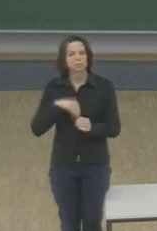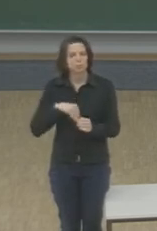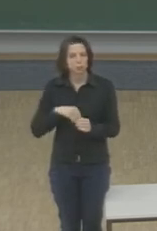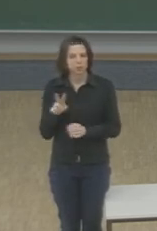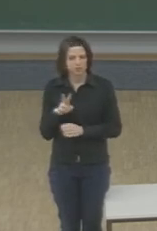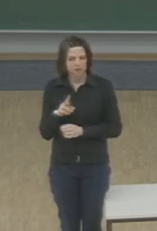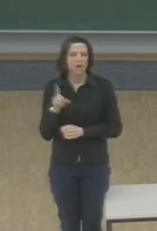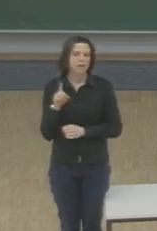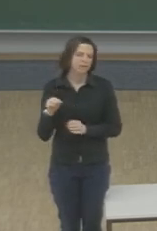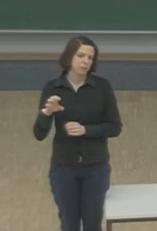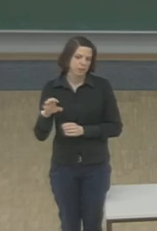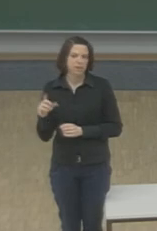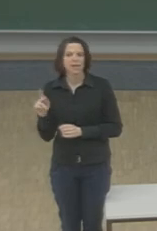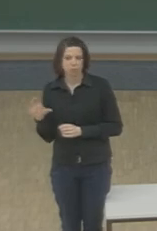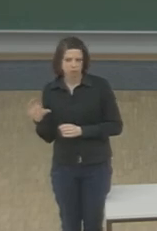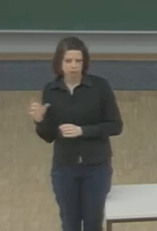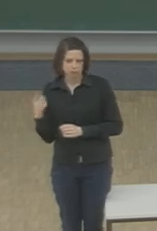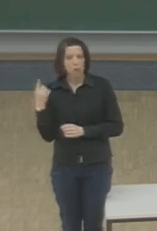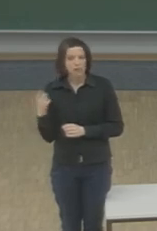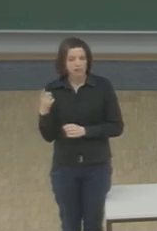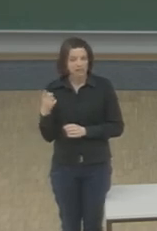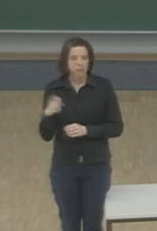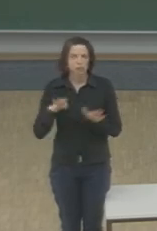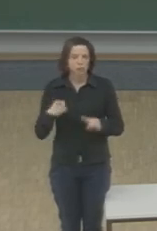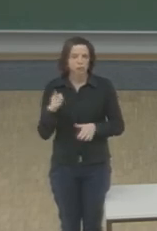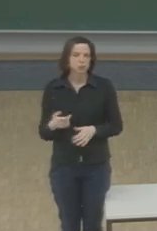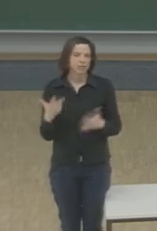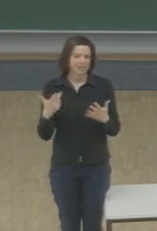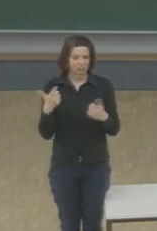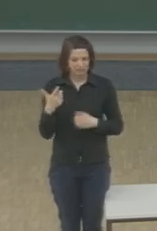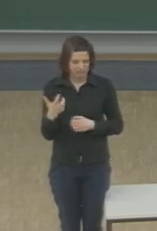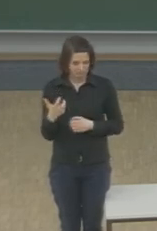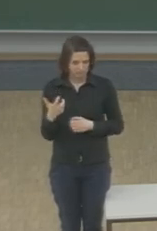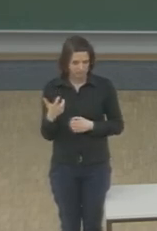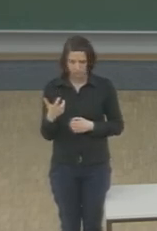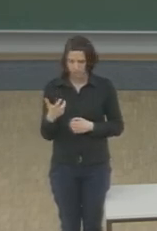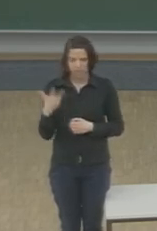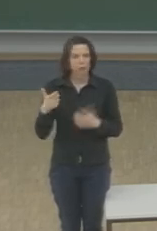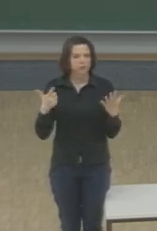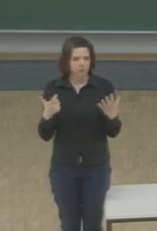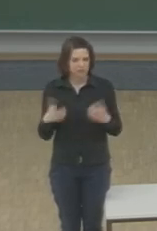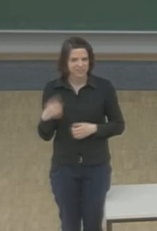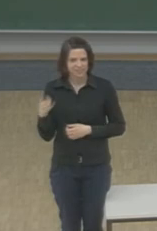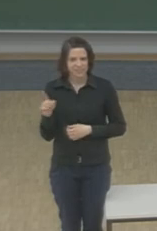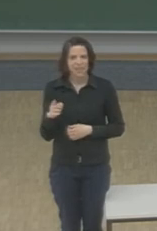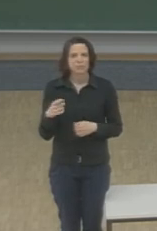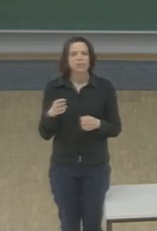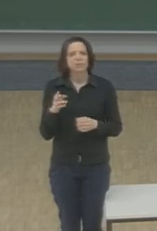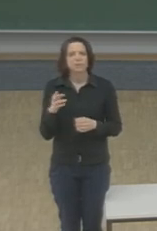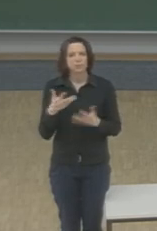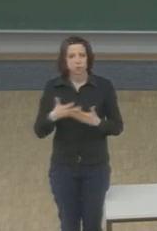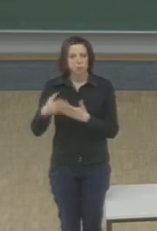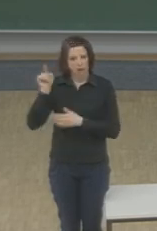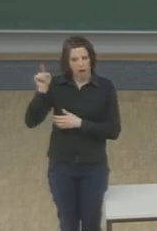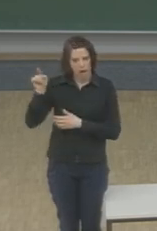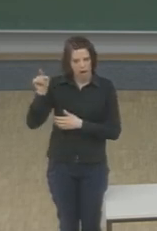David McClelland, der dieses Konstrukt 1973 als Alternative zu den in den USA